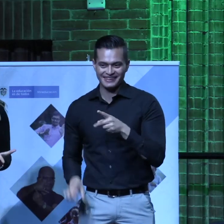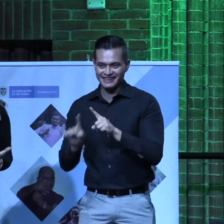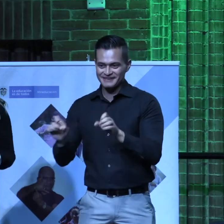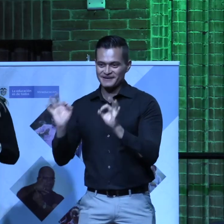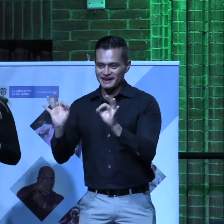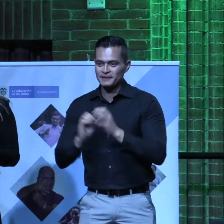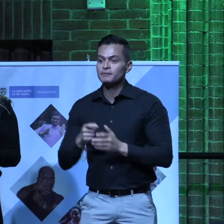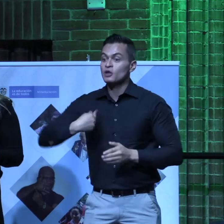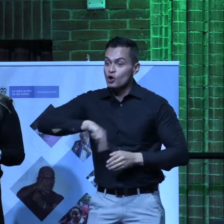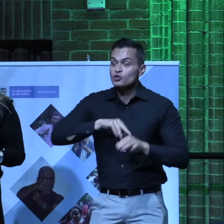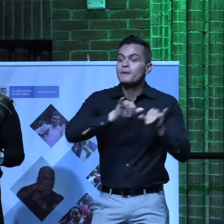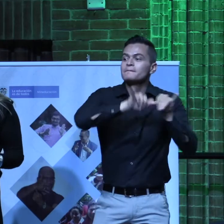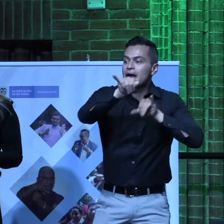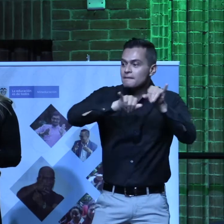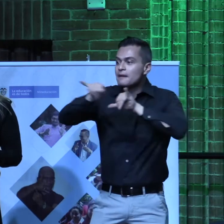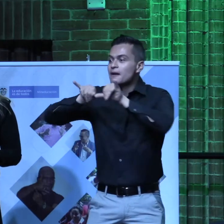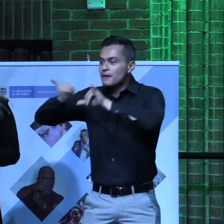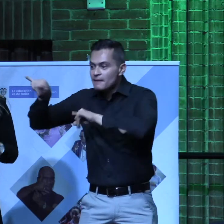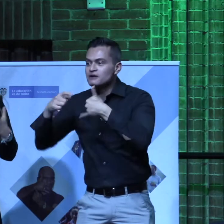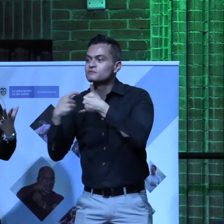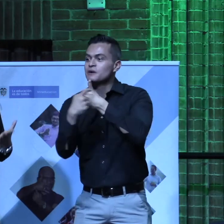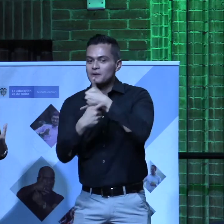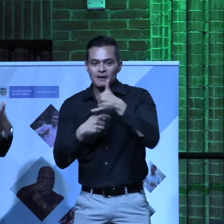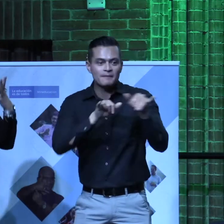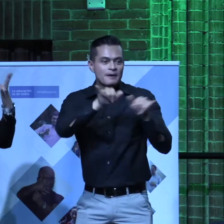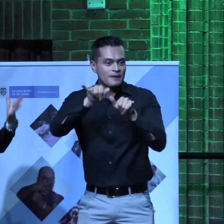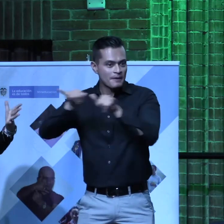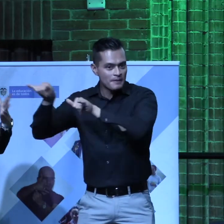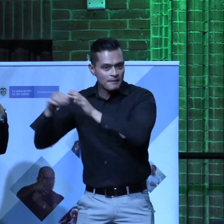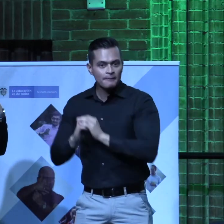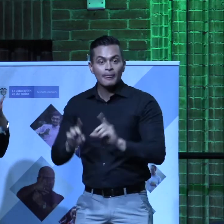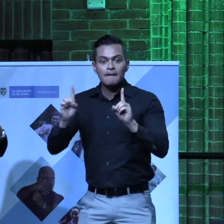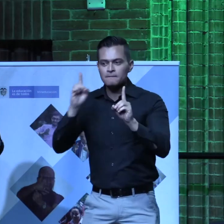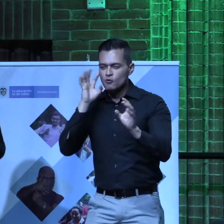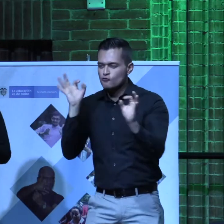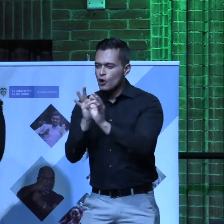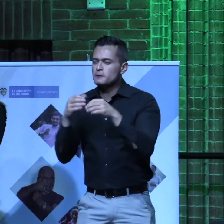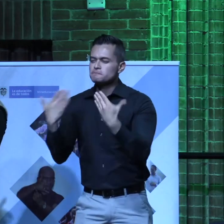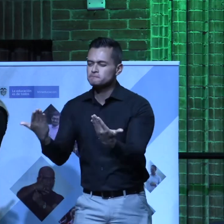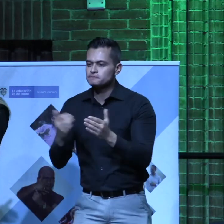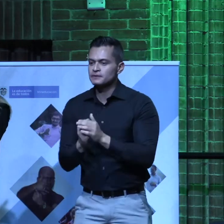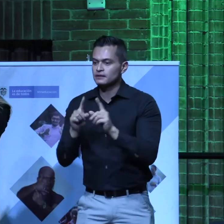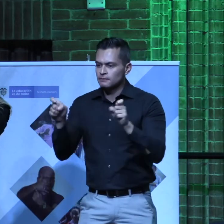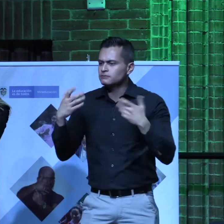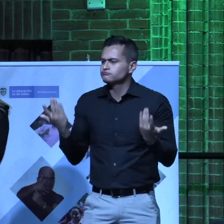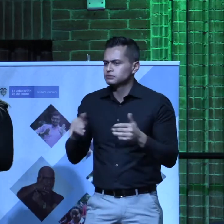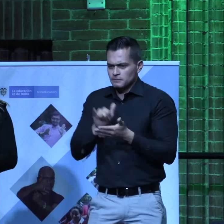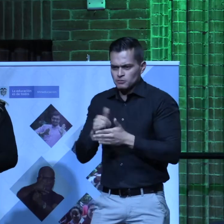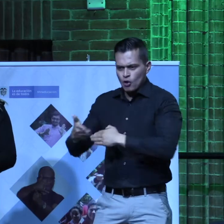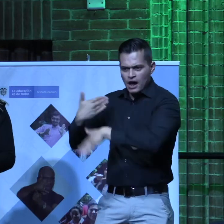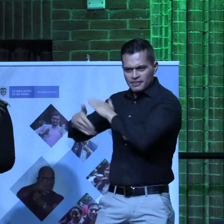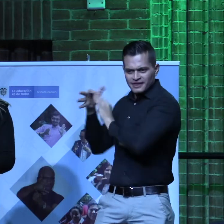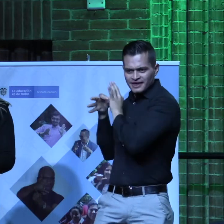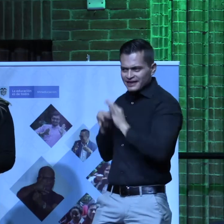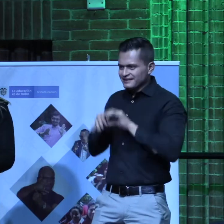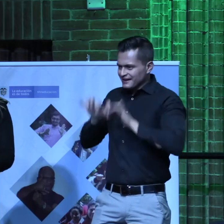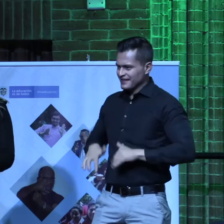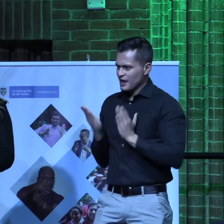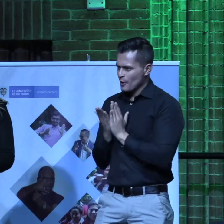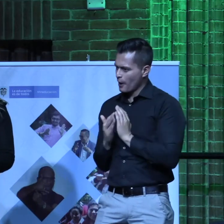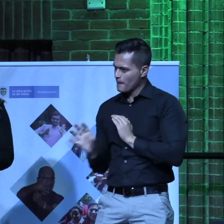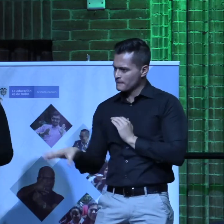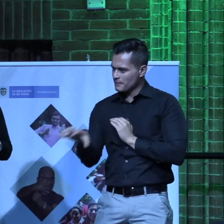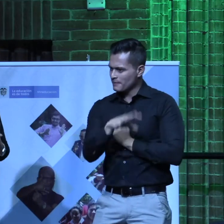a los territorios, pero desde un enfoque distinto. Estuvimos en las 10 entidades territoriales que veníamos trabajando en la trayectoria anterior del